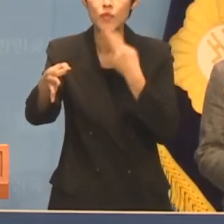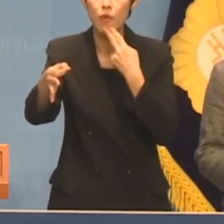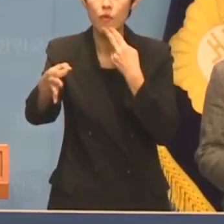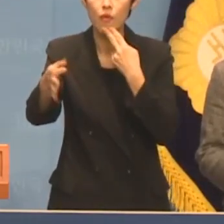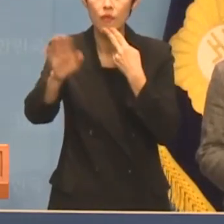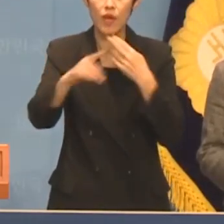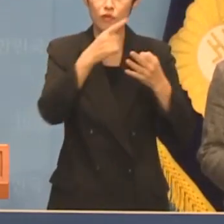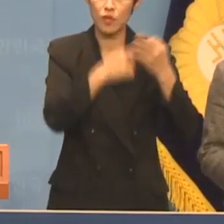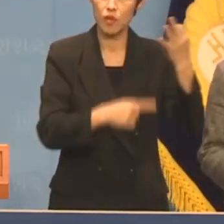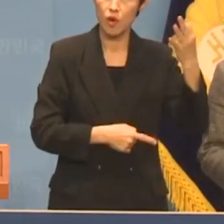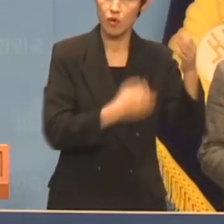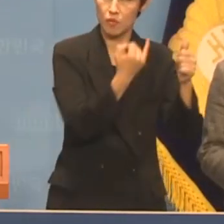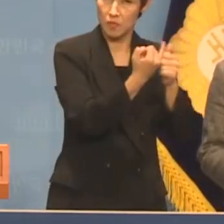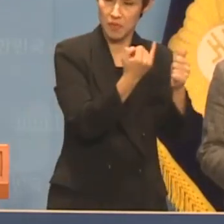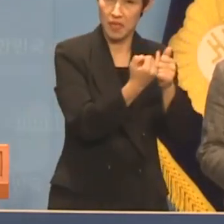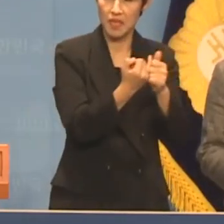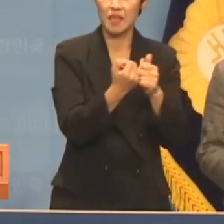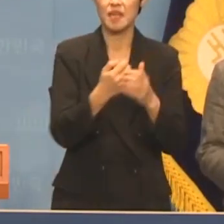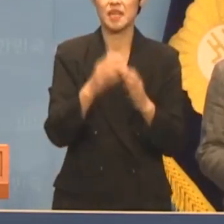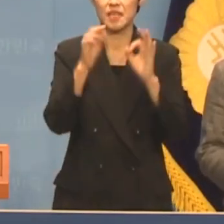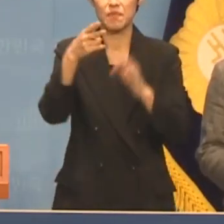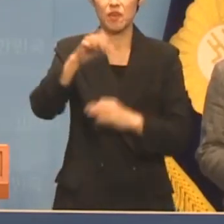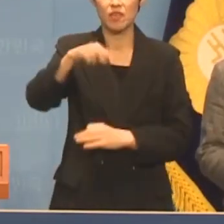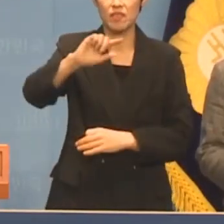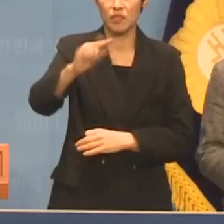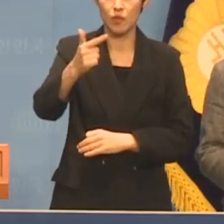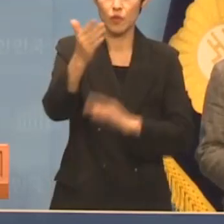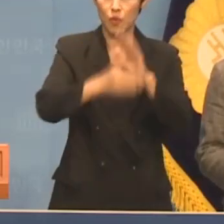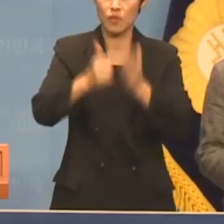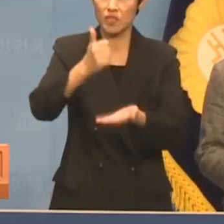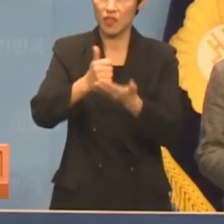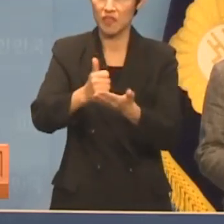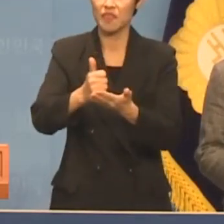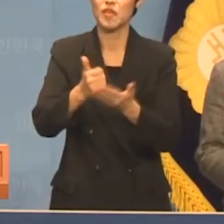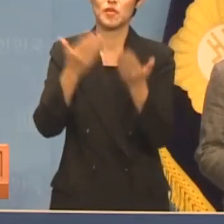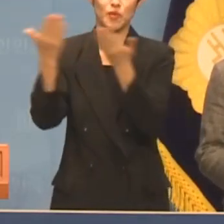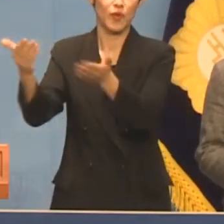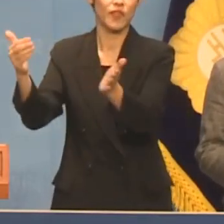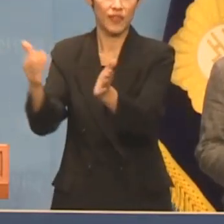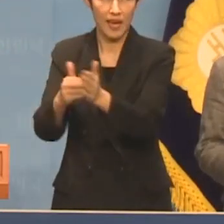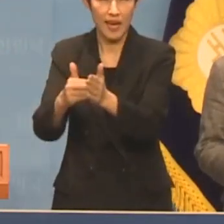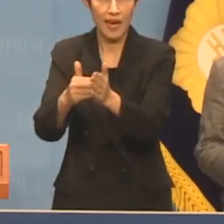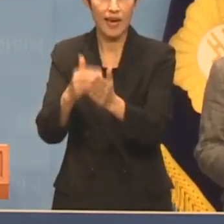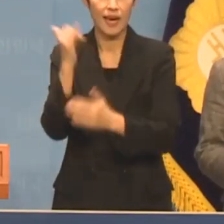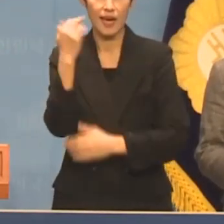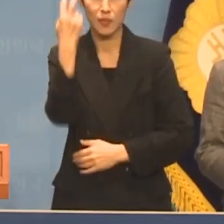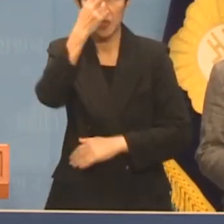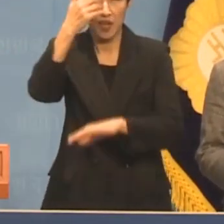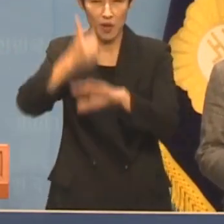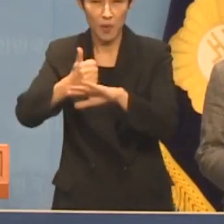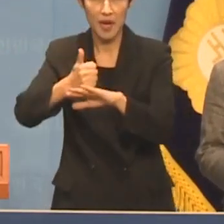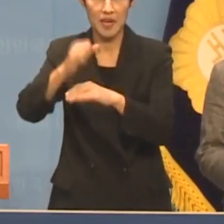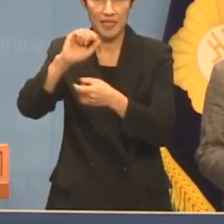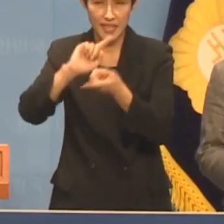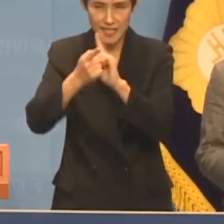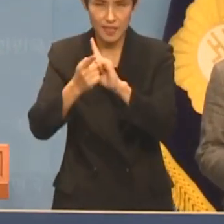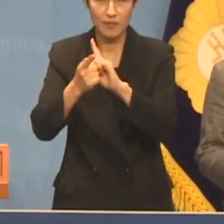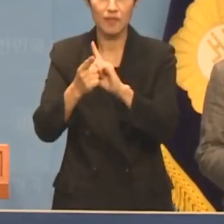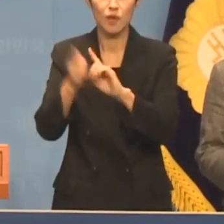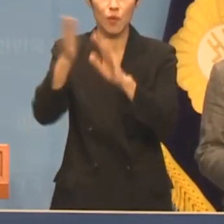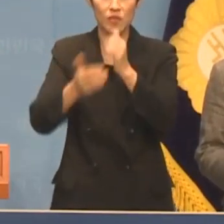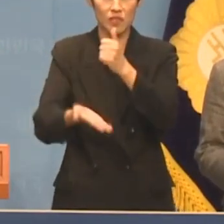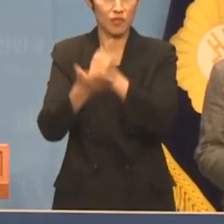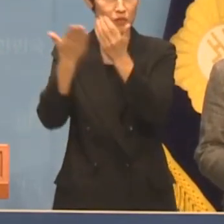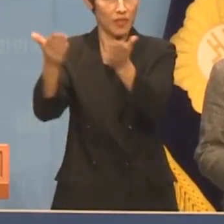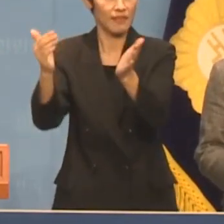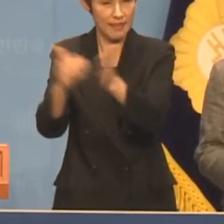대가로 김영선 전 의원의 공천을 줬다는 사실이 딱딱딱 맞아 떨어집니다.